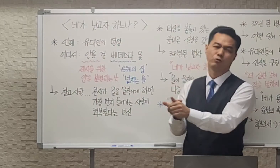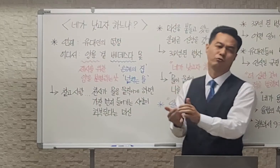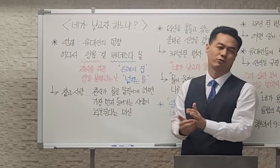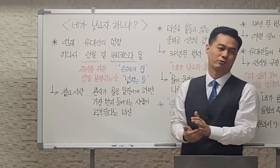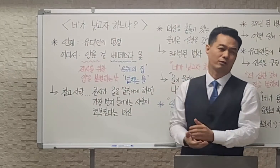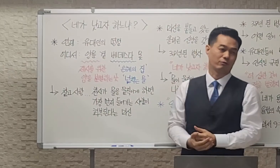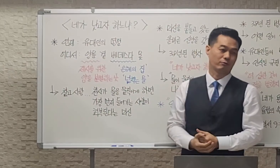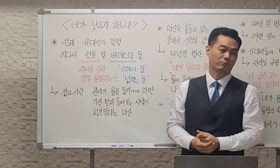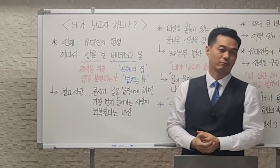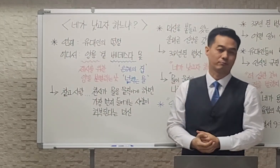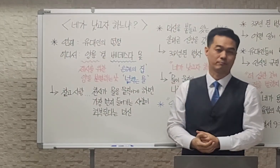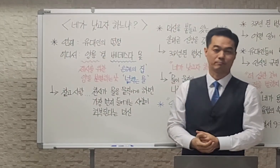고쳐주셨어요.